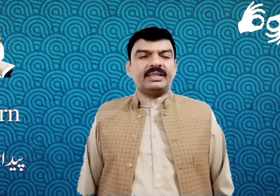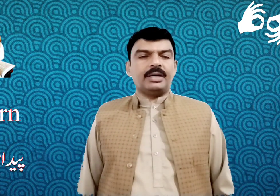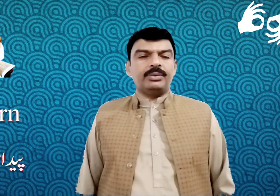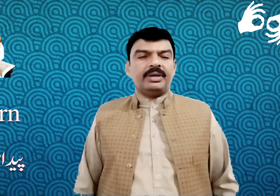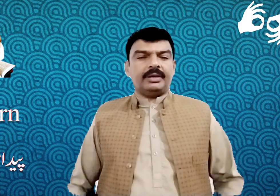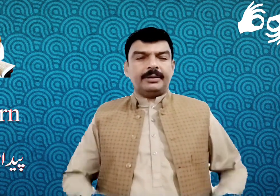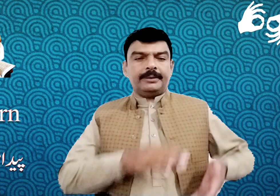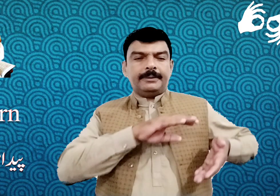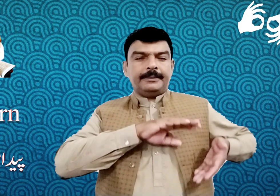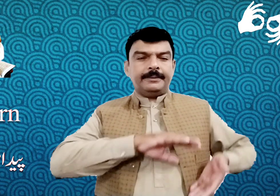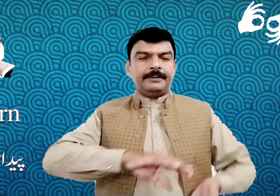पैदा हुए।